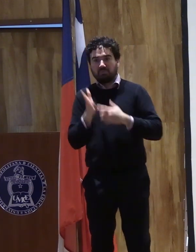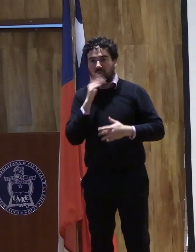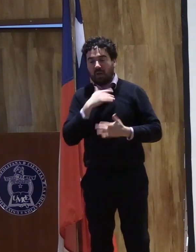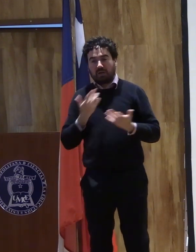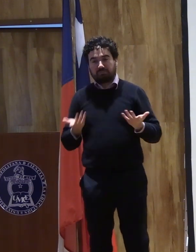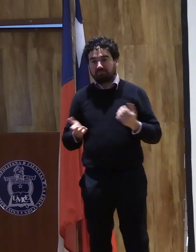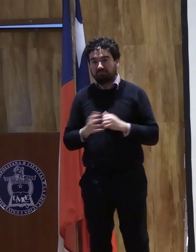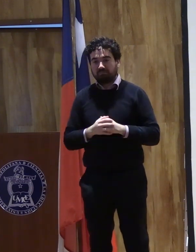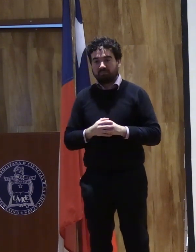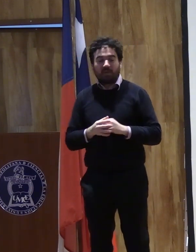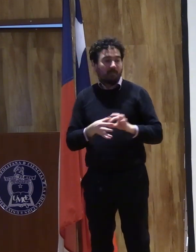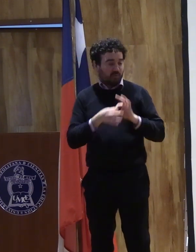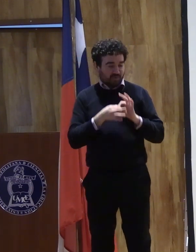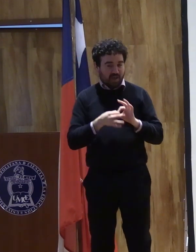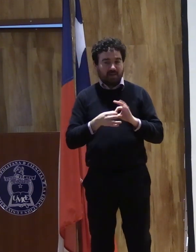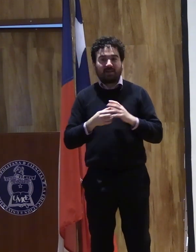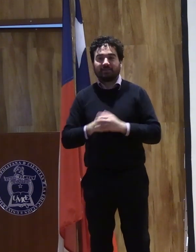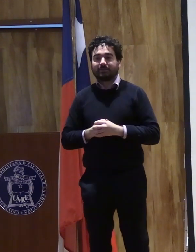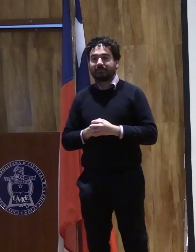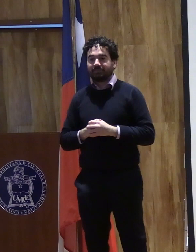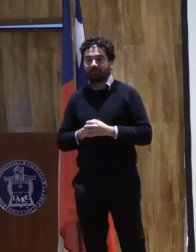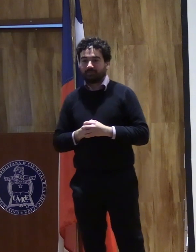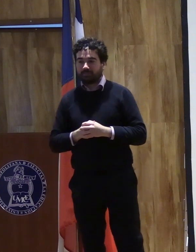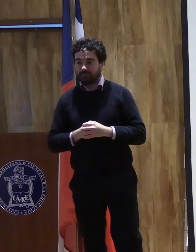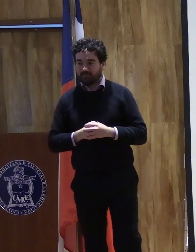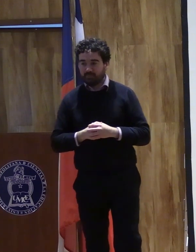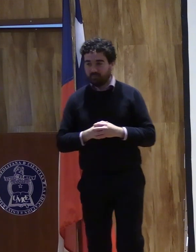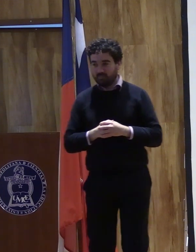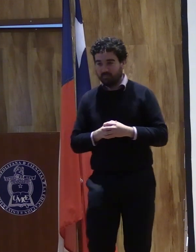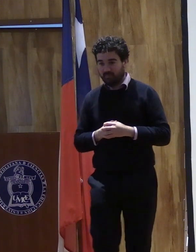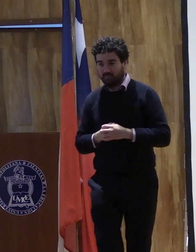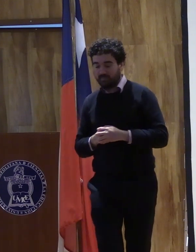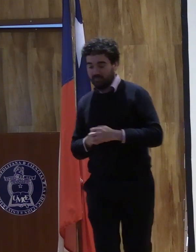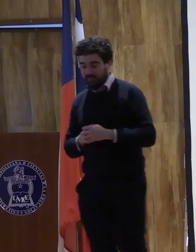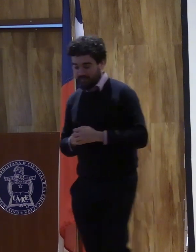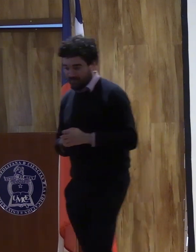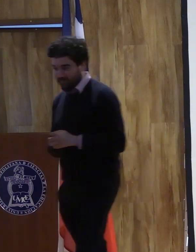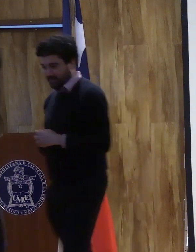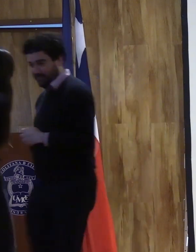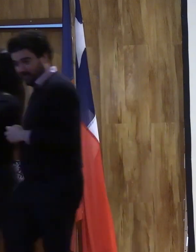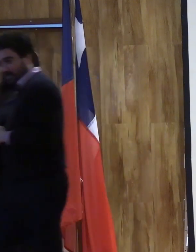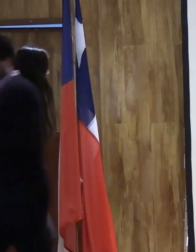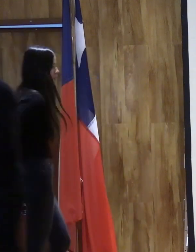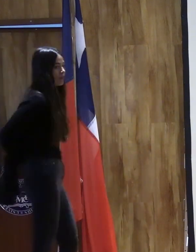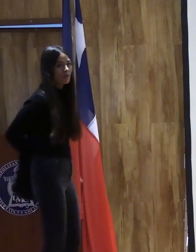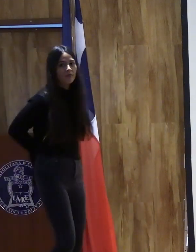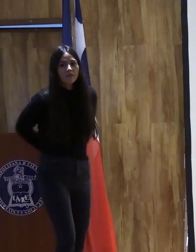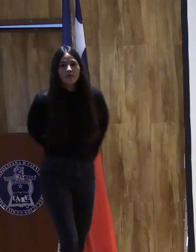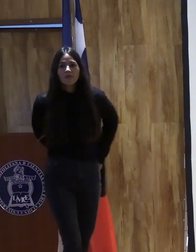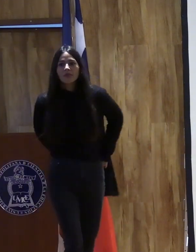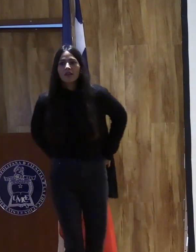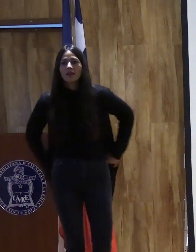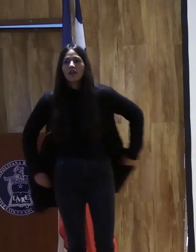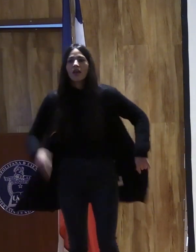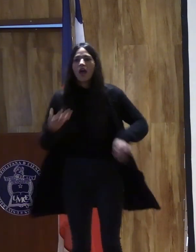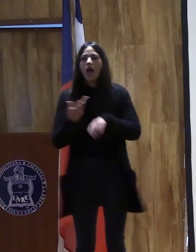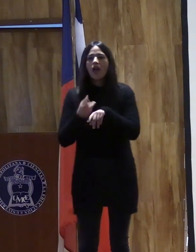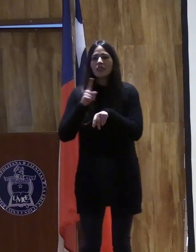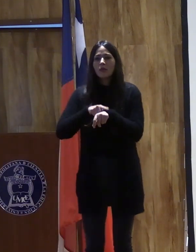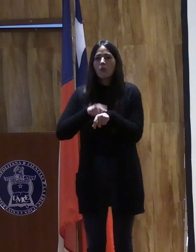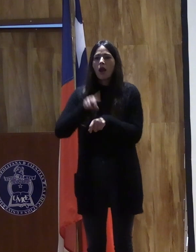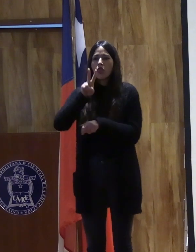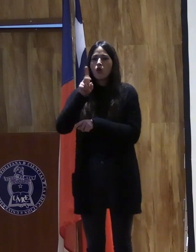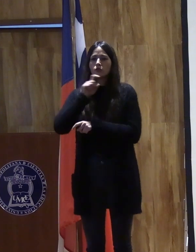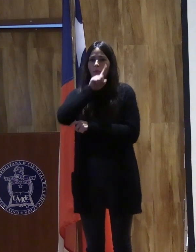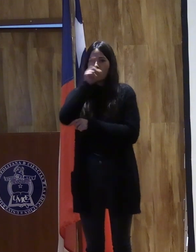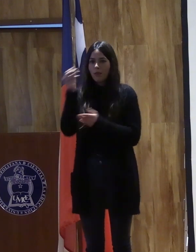Muchas gracias. Me gustaría... Tenemos tiempo para una pregunta, me cuentan. ¿Sí? Dos